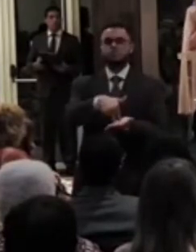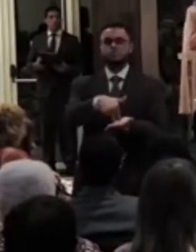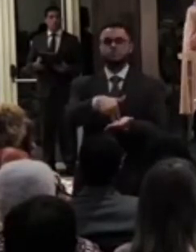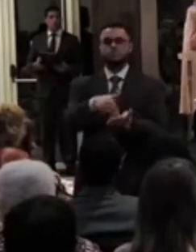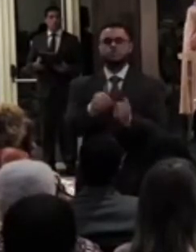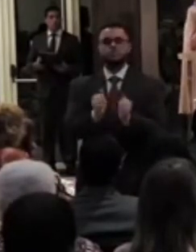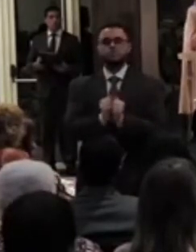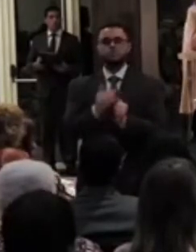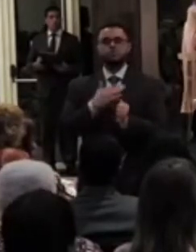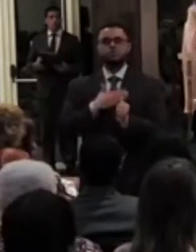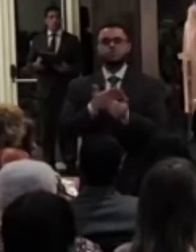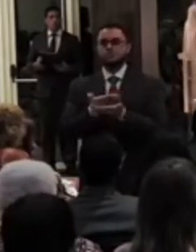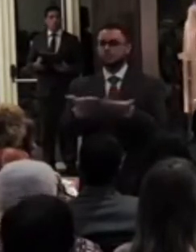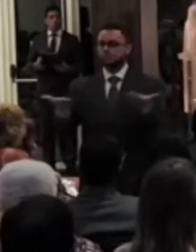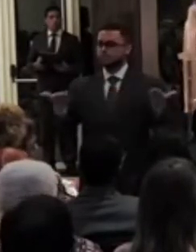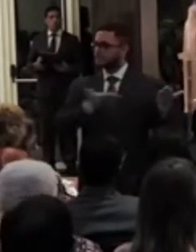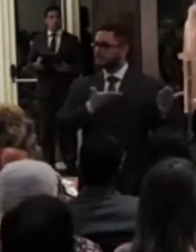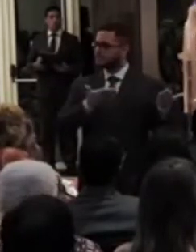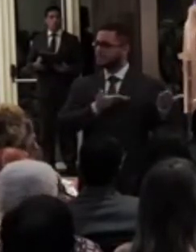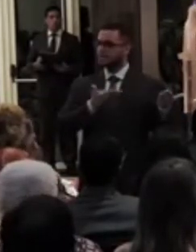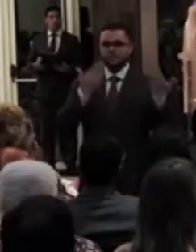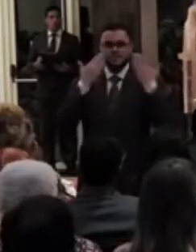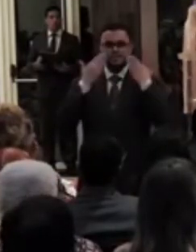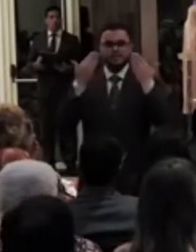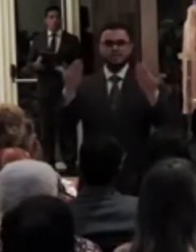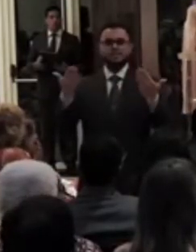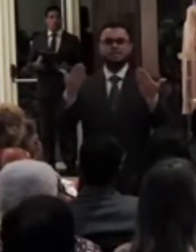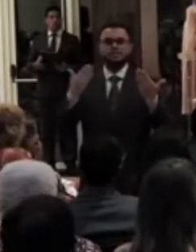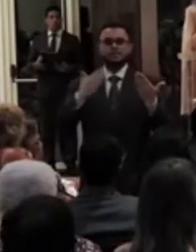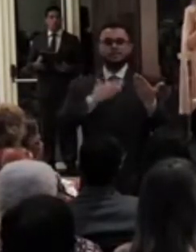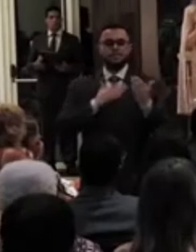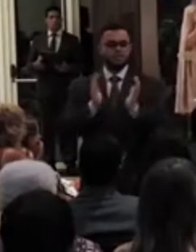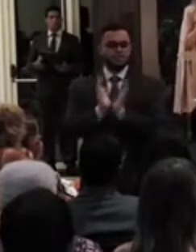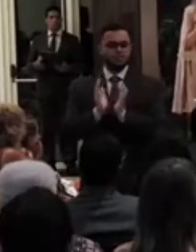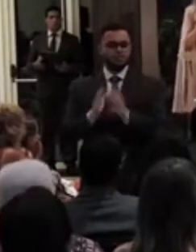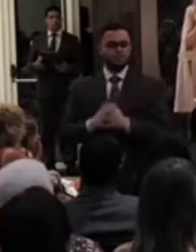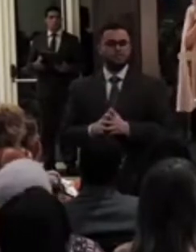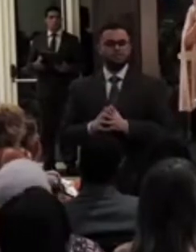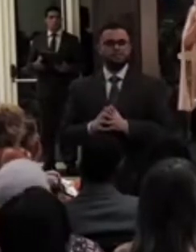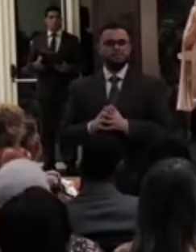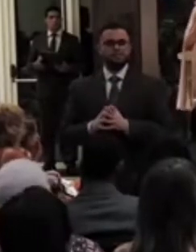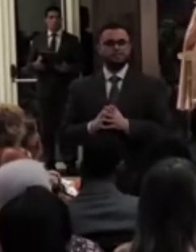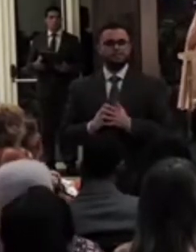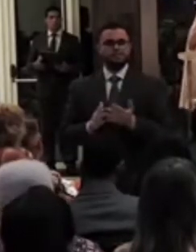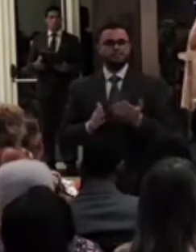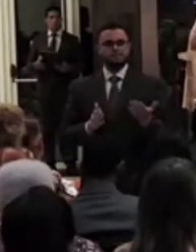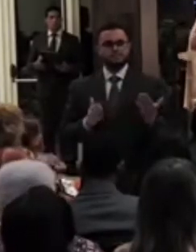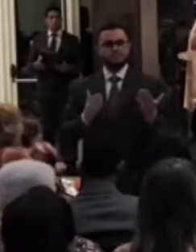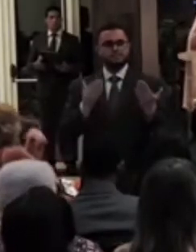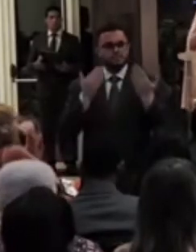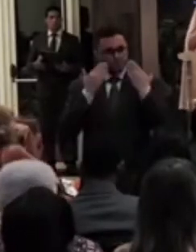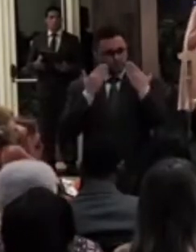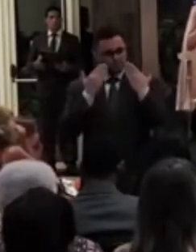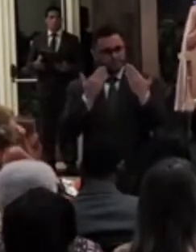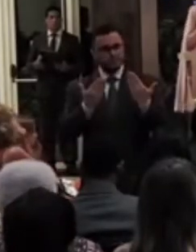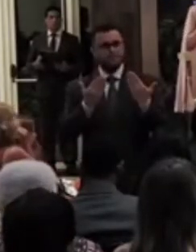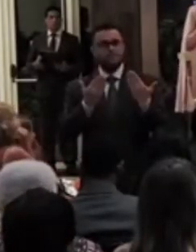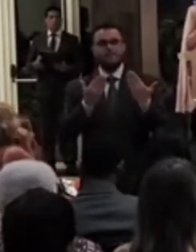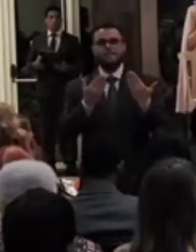companheiras e companheiros apresentar a nossa chapa, a Frente em Defesa da Psicologia